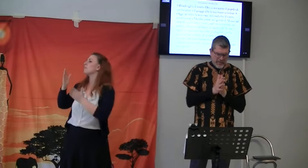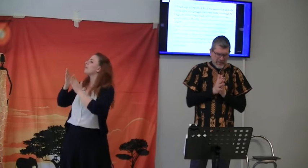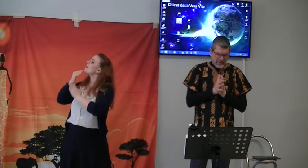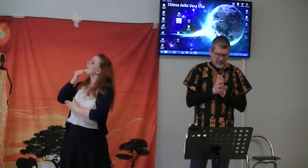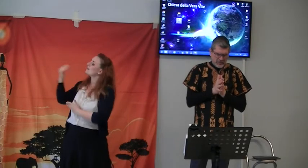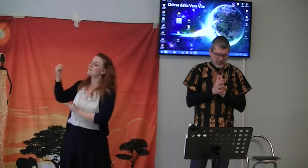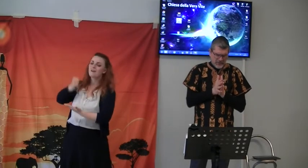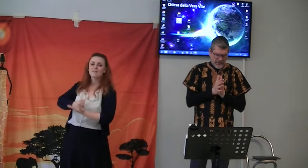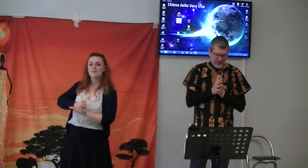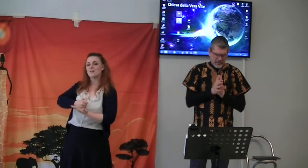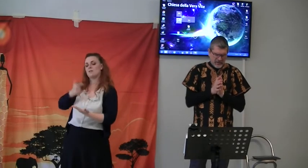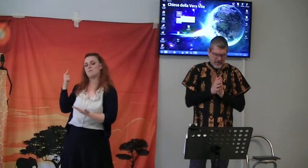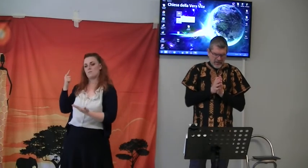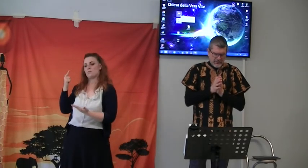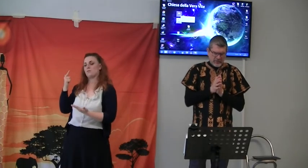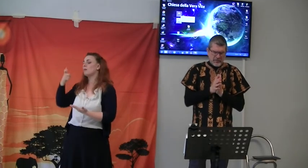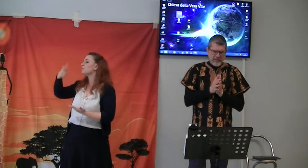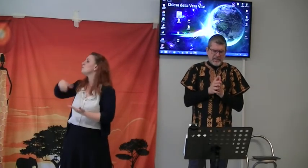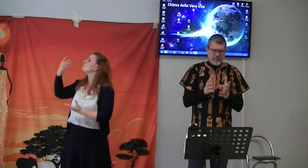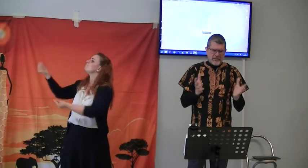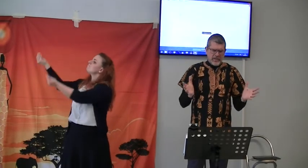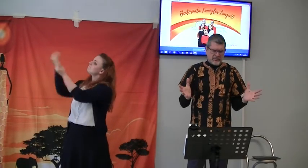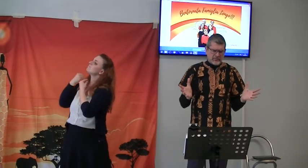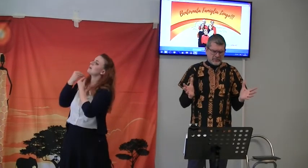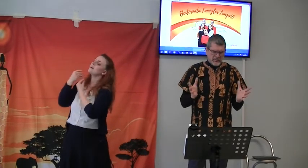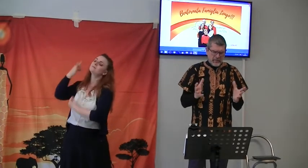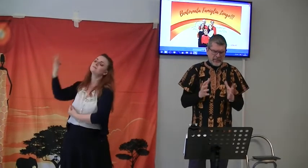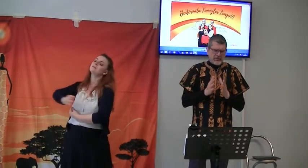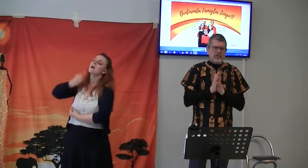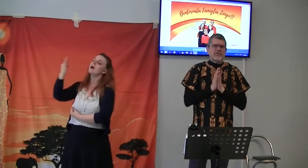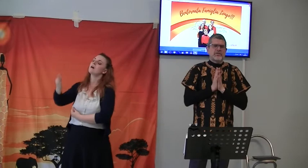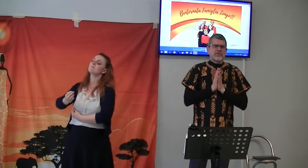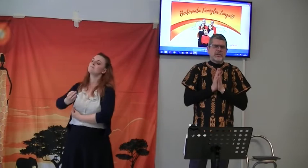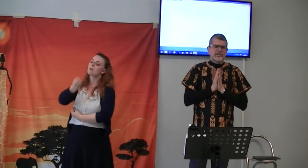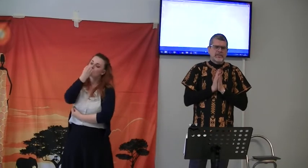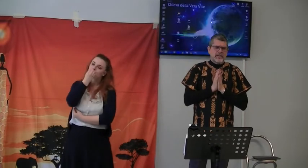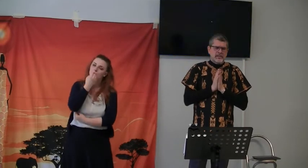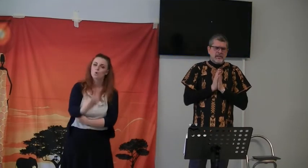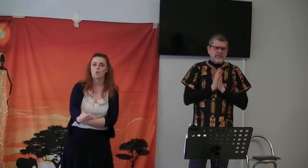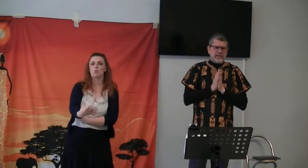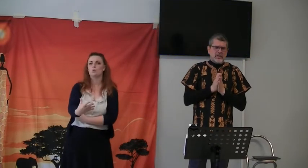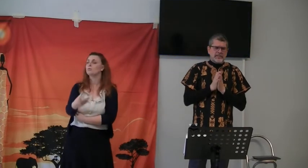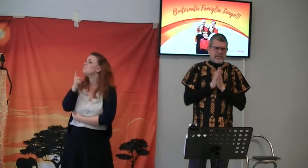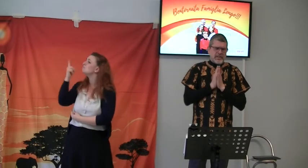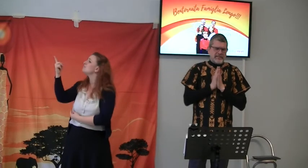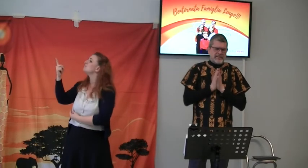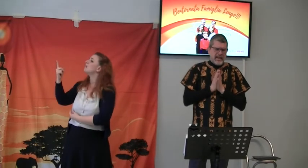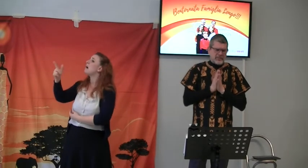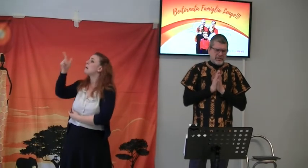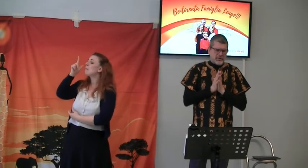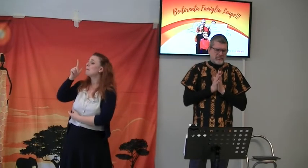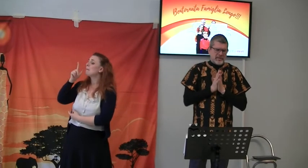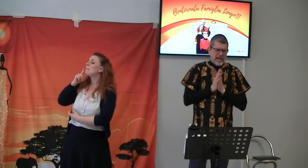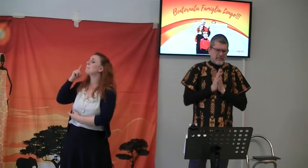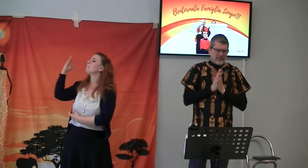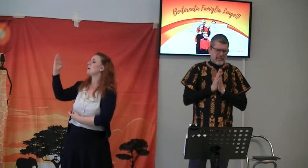il bene che Tu ci fai, Signore, per tutto il bene che noi abbiamo. Perdonaci, Signore, per le volte che ci lamentiamo,